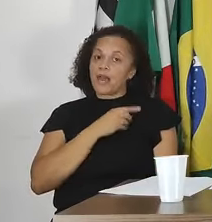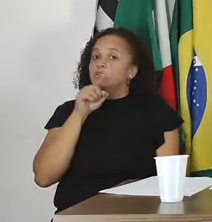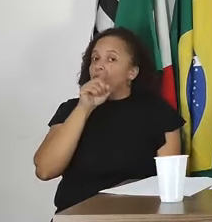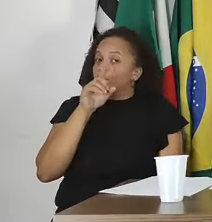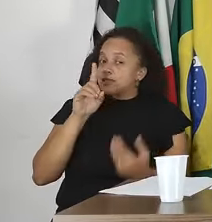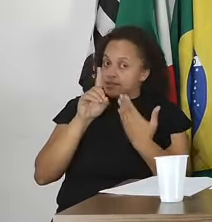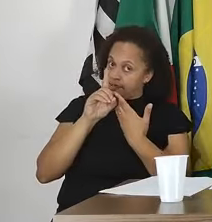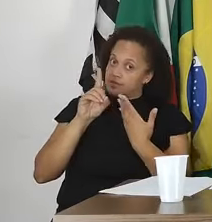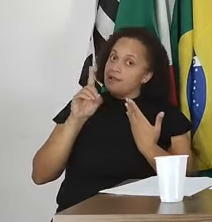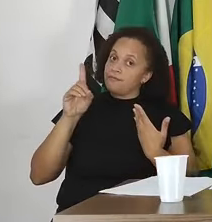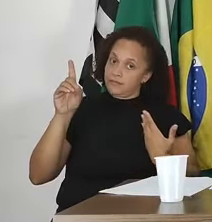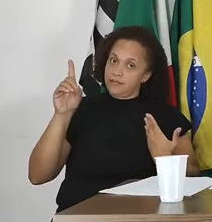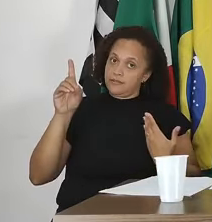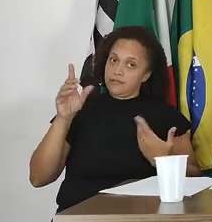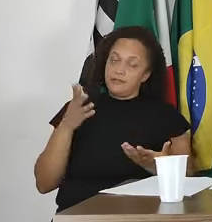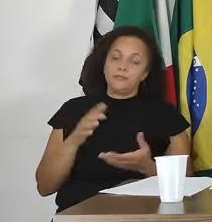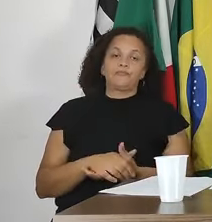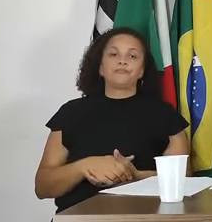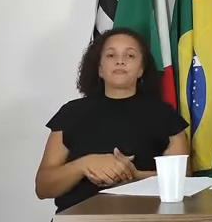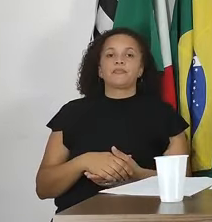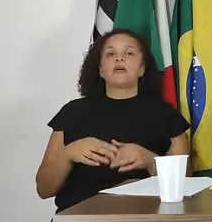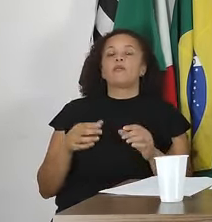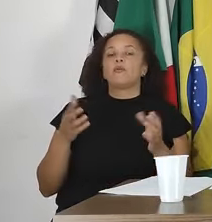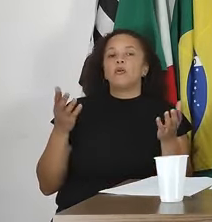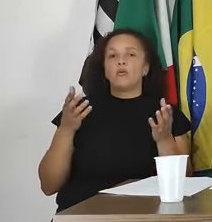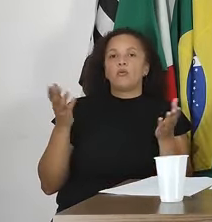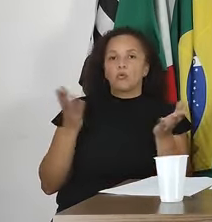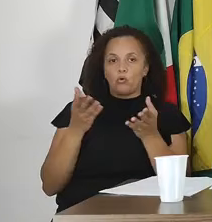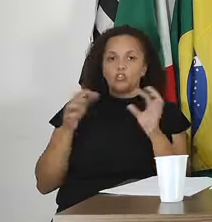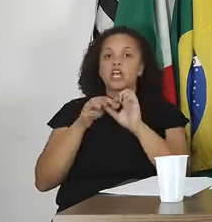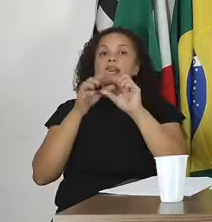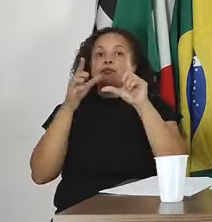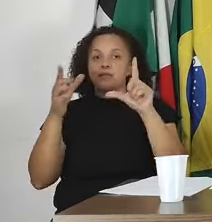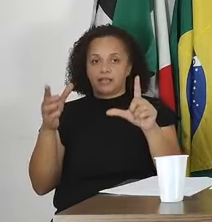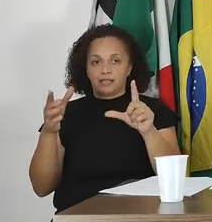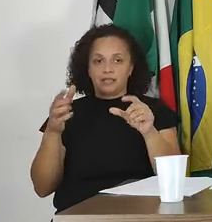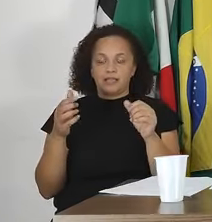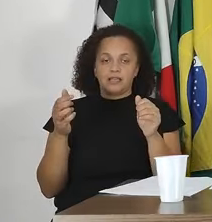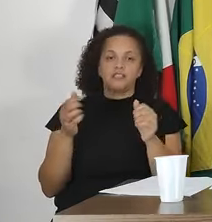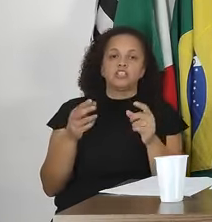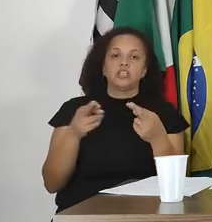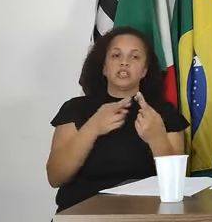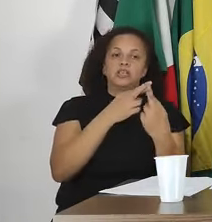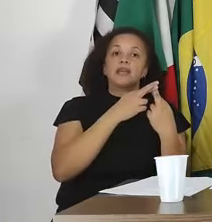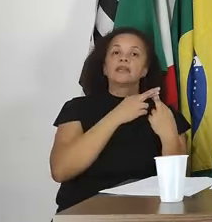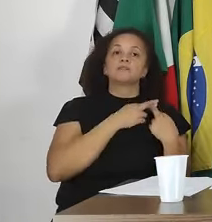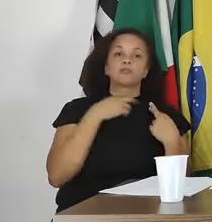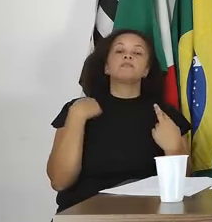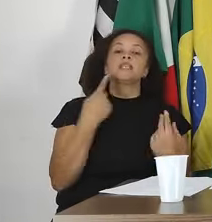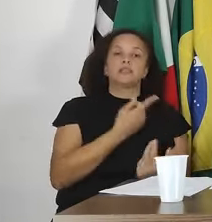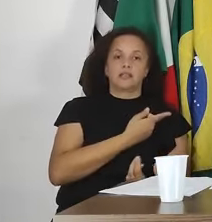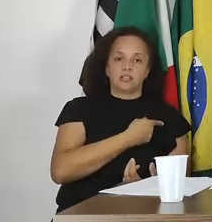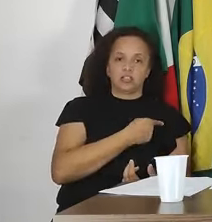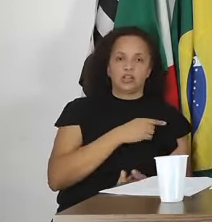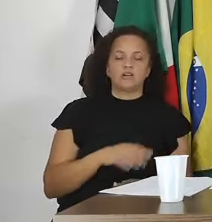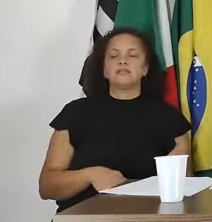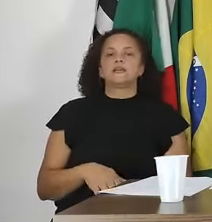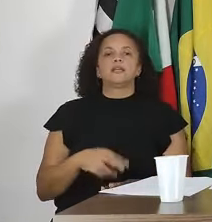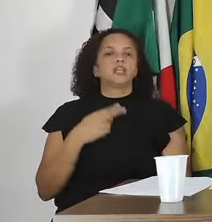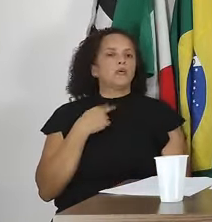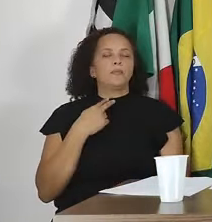essa graça, é com responsabilidade. Não é porque hoje eu faço pecado, aí pedir perdão pro Senhor, Ele vai